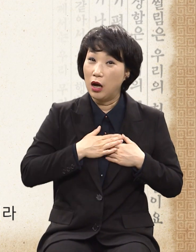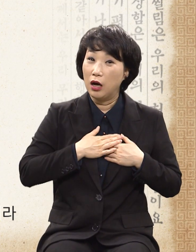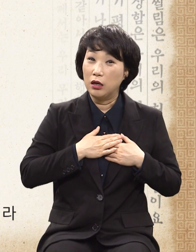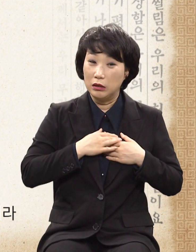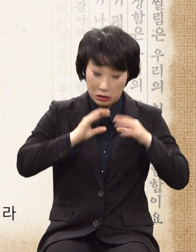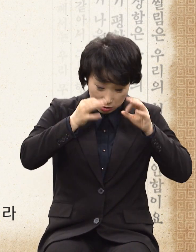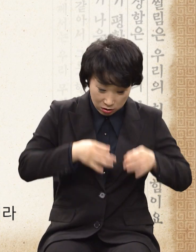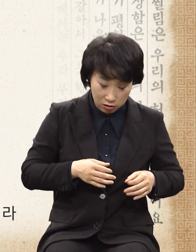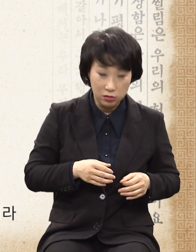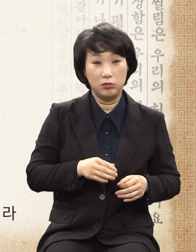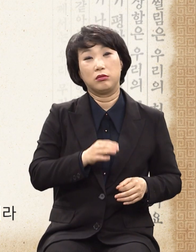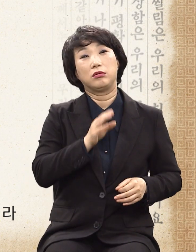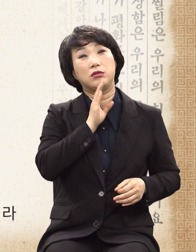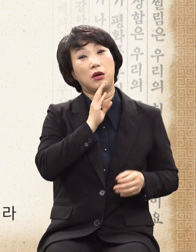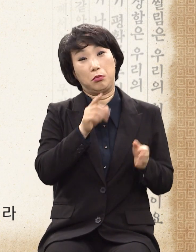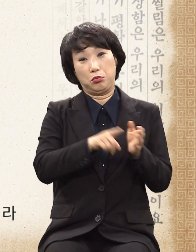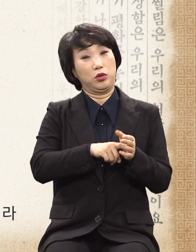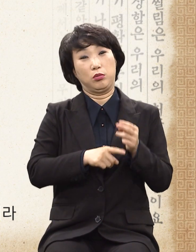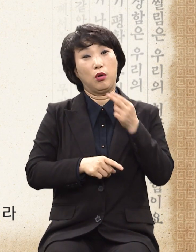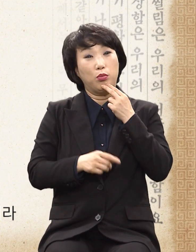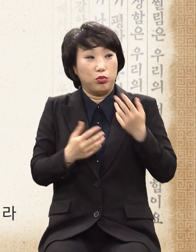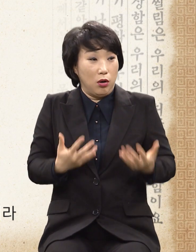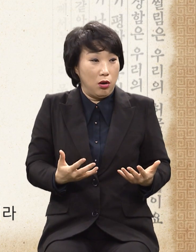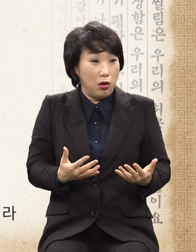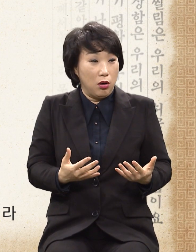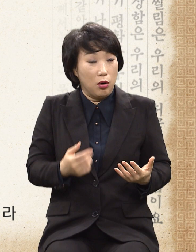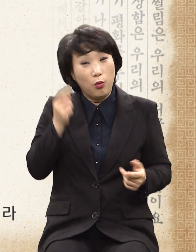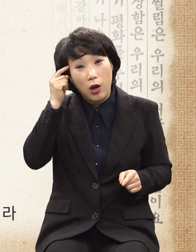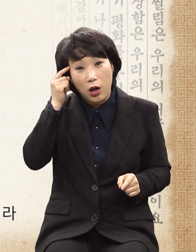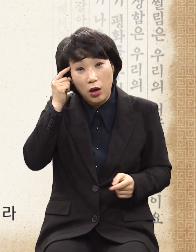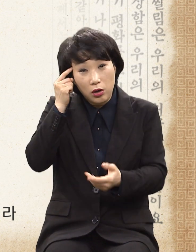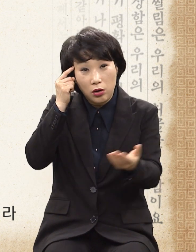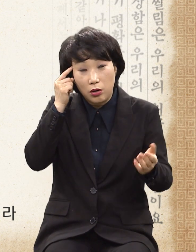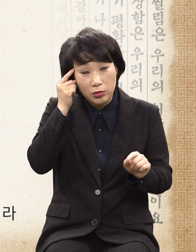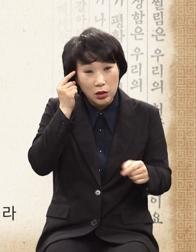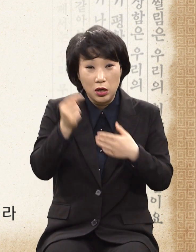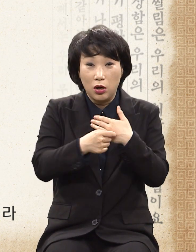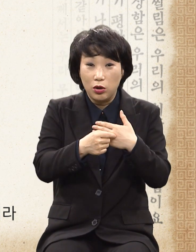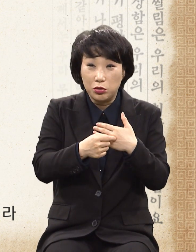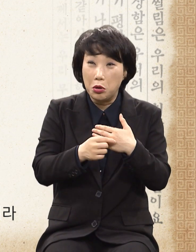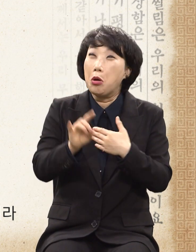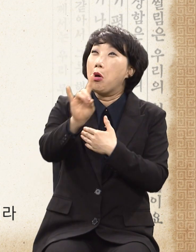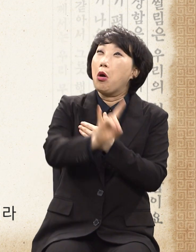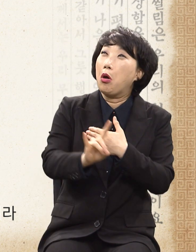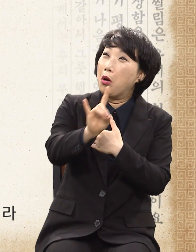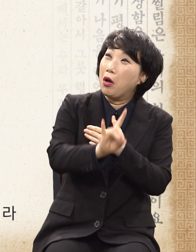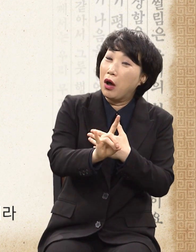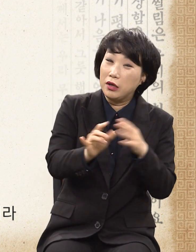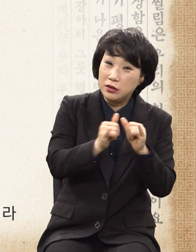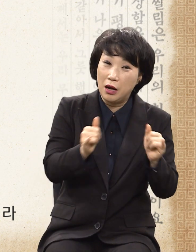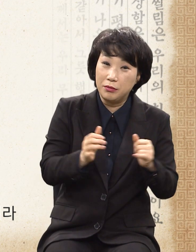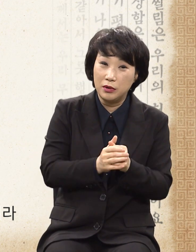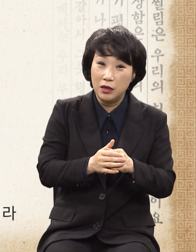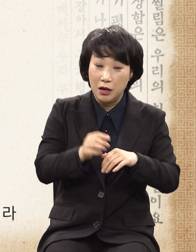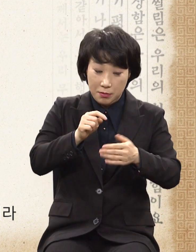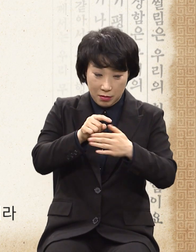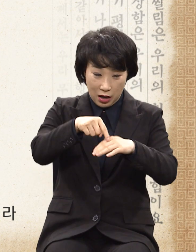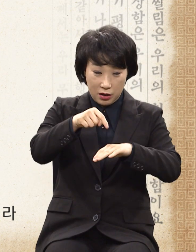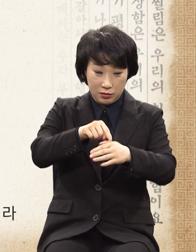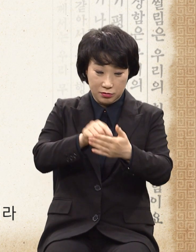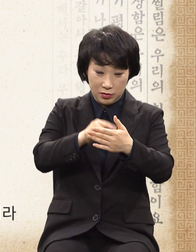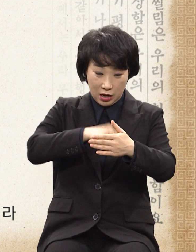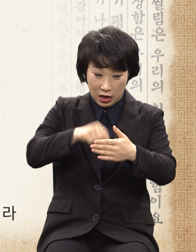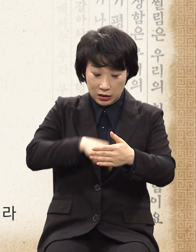안 믿고 있어. 응? 이 사람이 누구냐? 애모로 애식하고